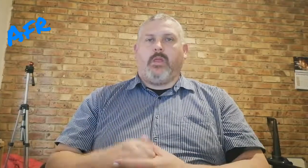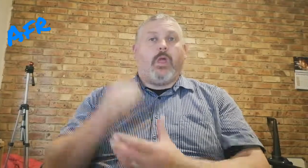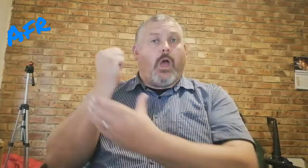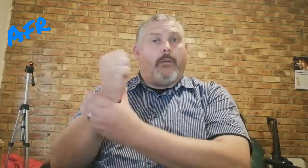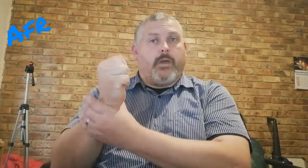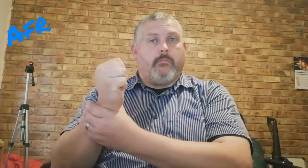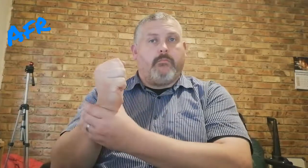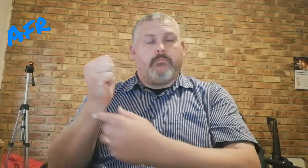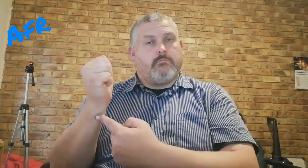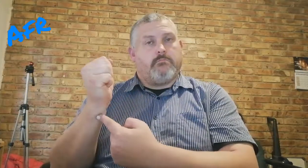Ja. Abraham.